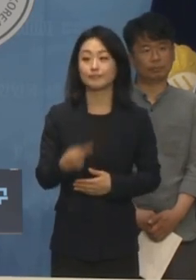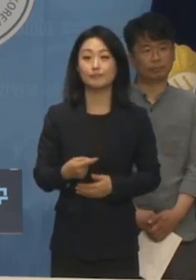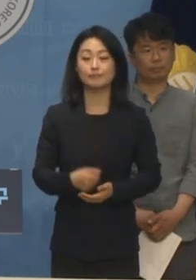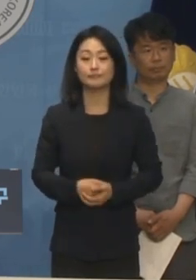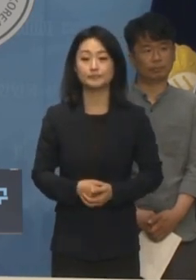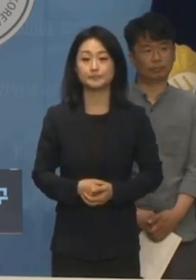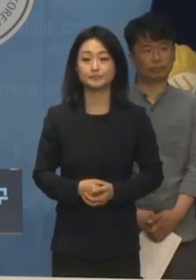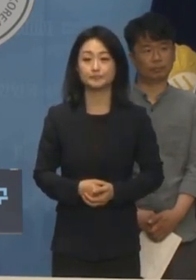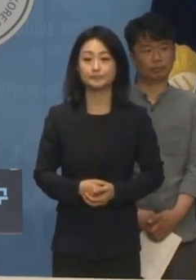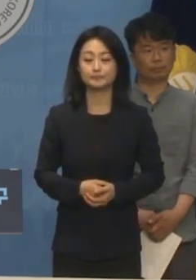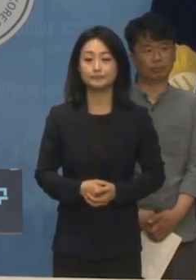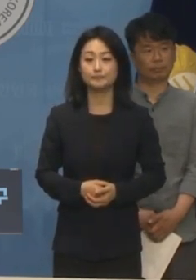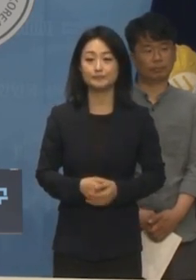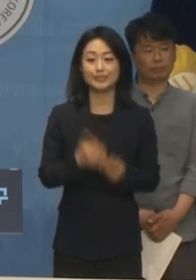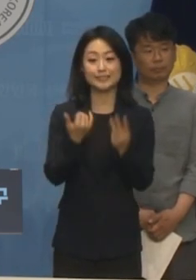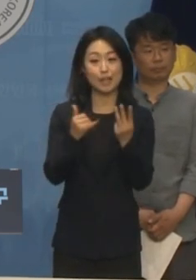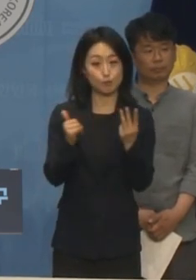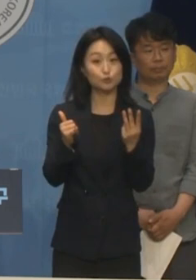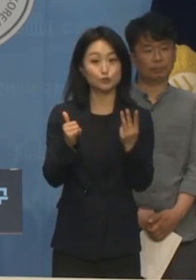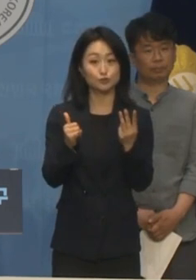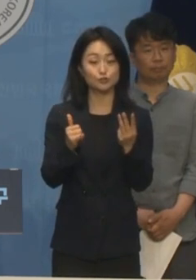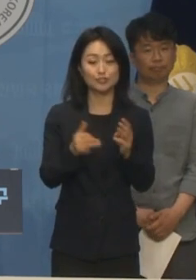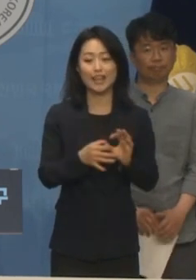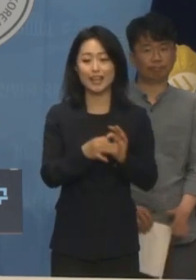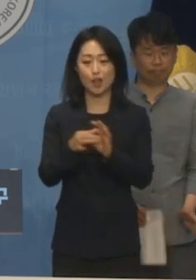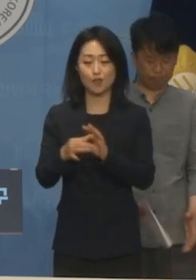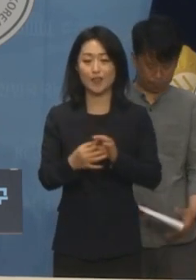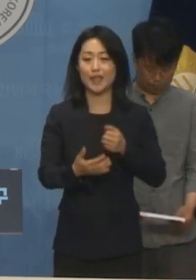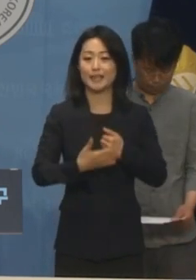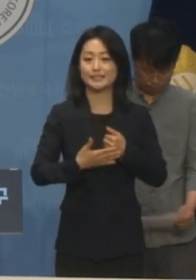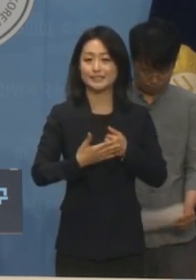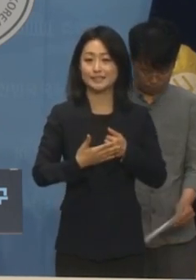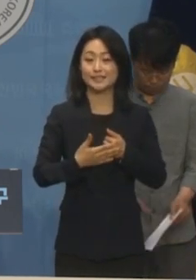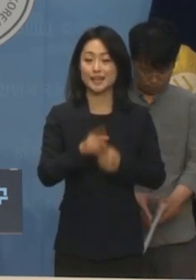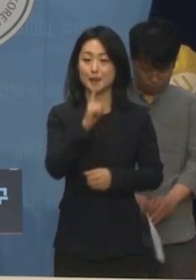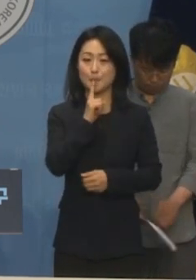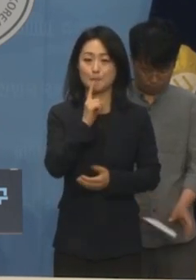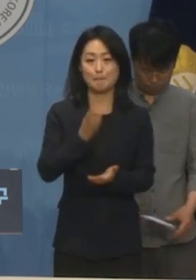오늘 참여하신 분 중에 세 분의 연대 발언을 듣도록 하겠습니다. 먼저